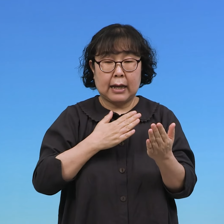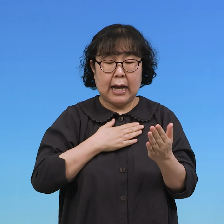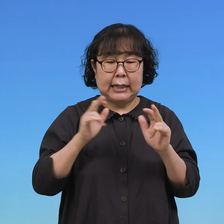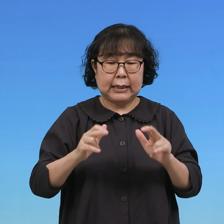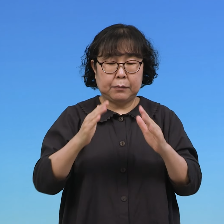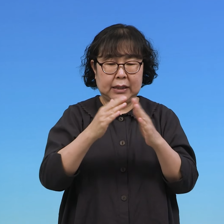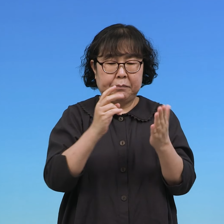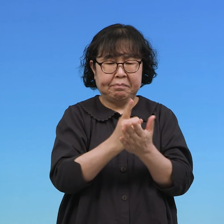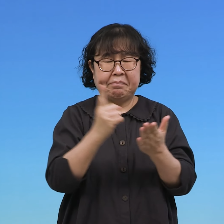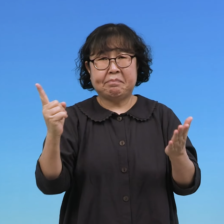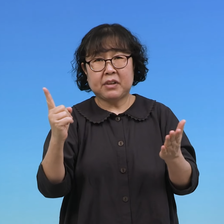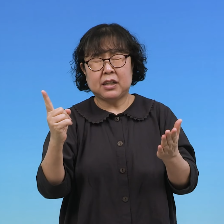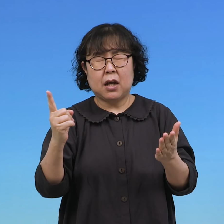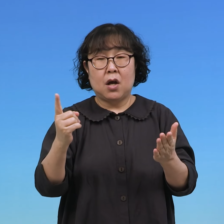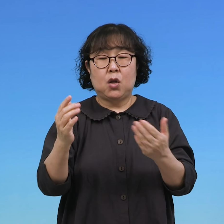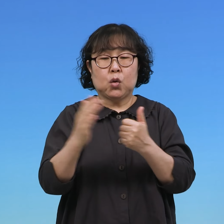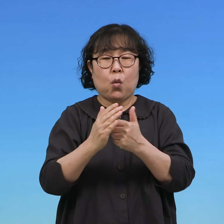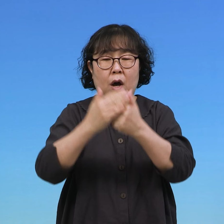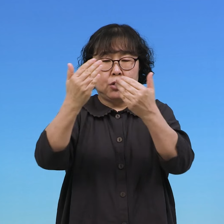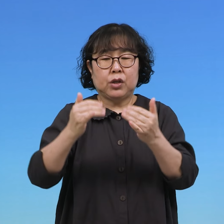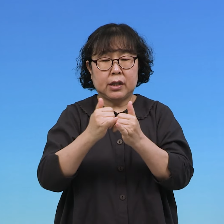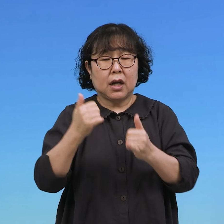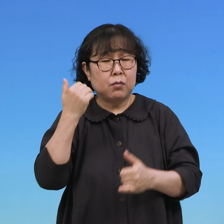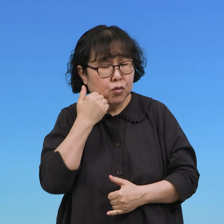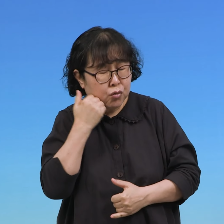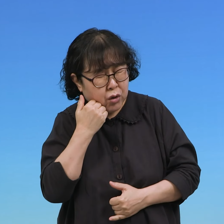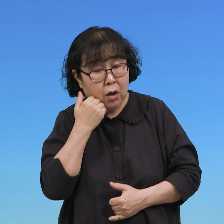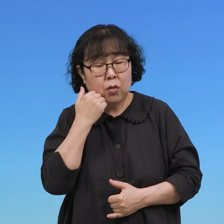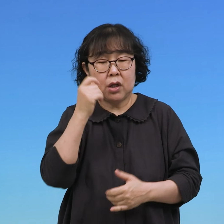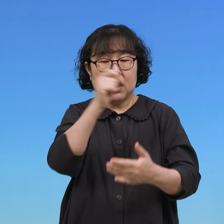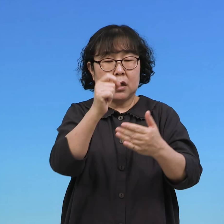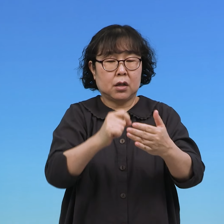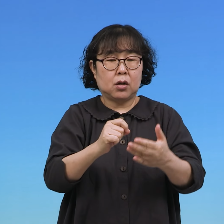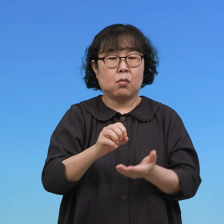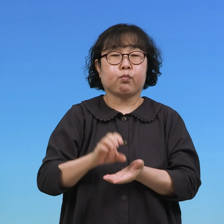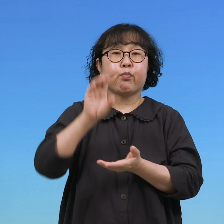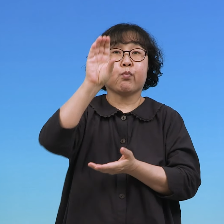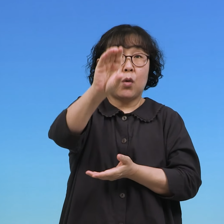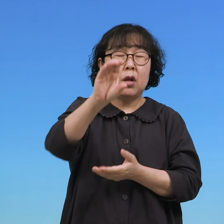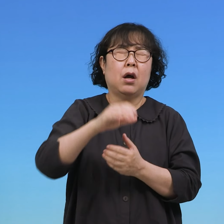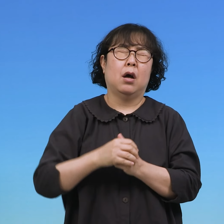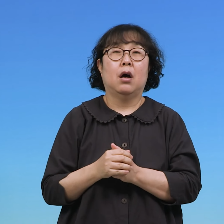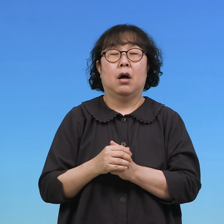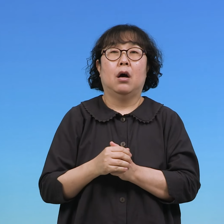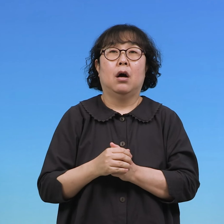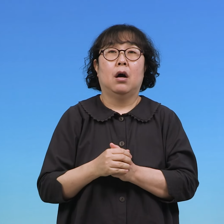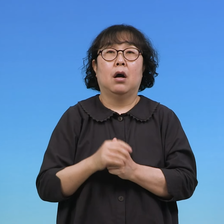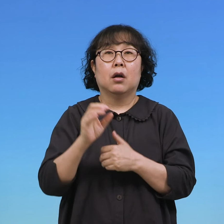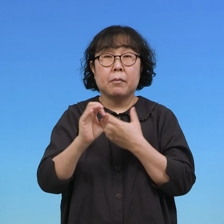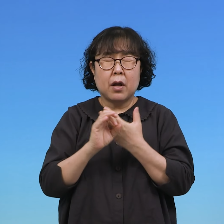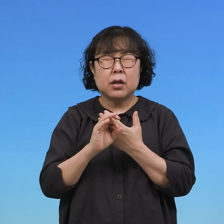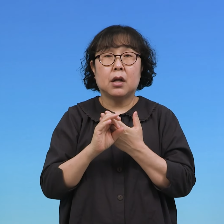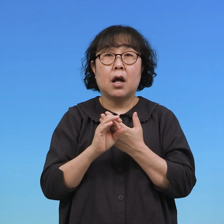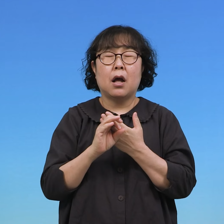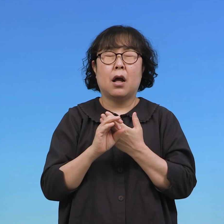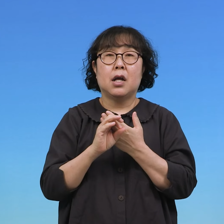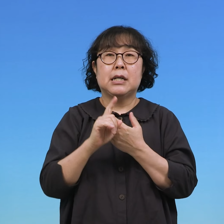상황입니다. 가출했습니다. 도와주실 분 없습니까? 그런 요청을 올리자마자